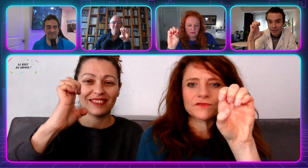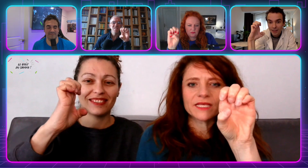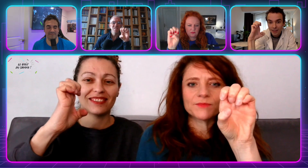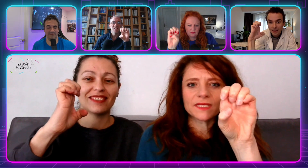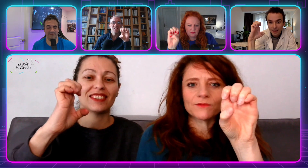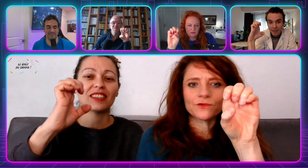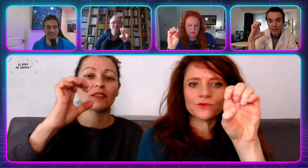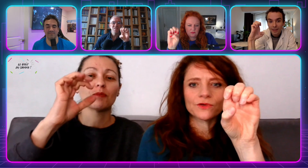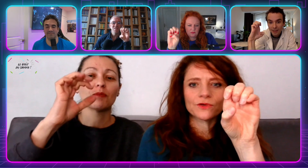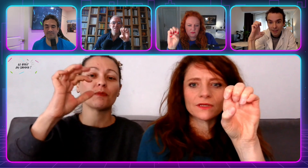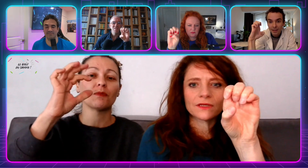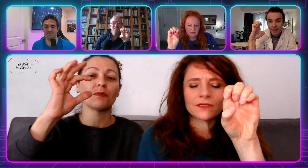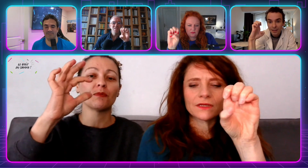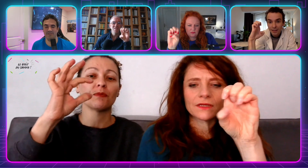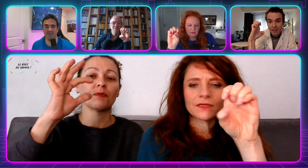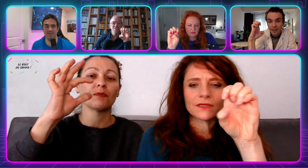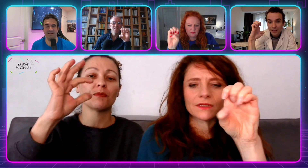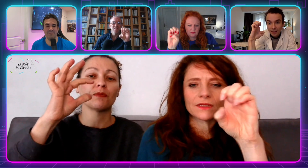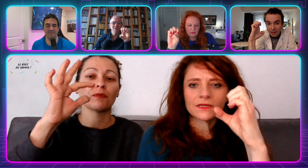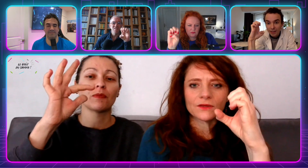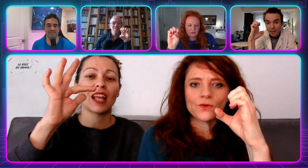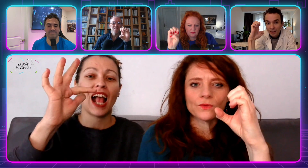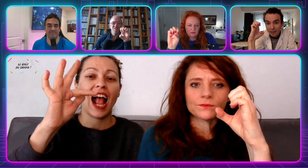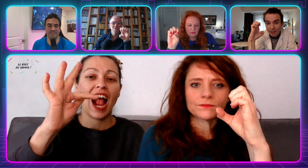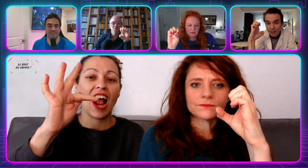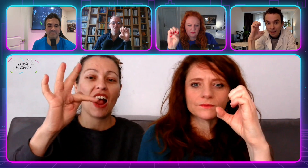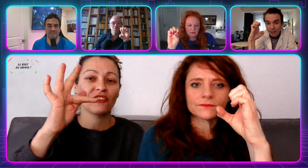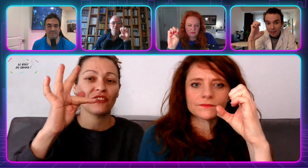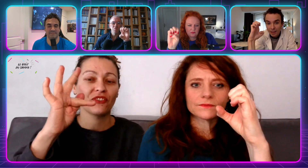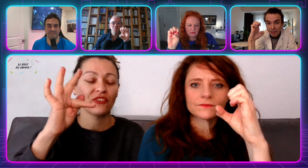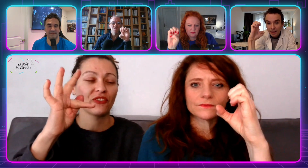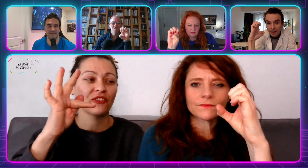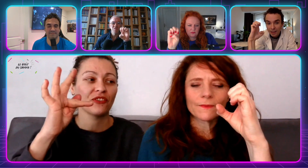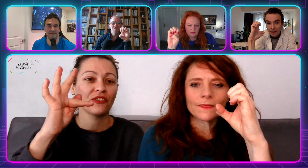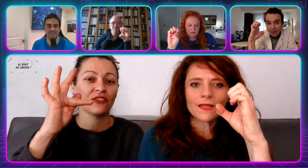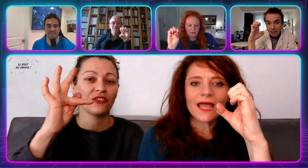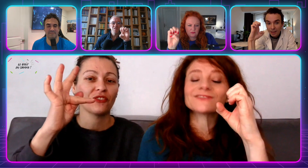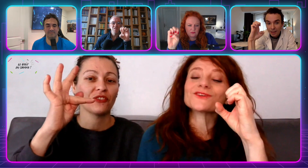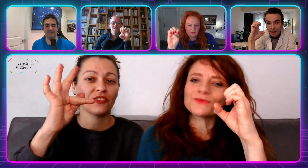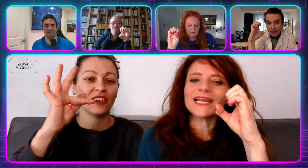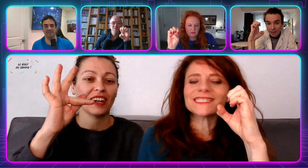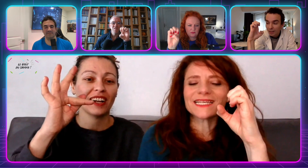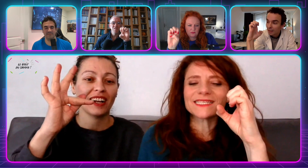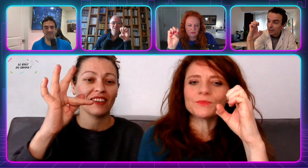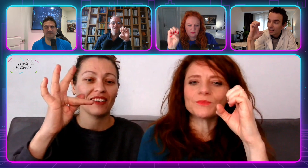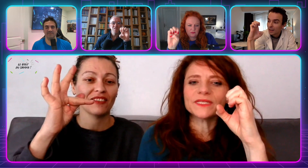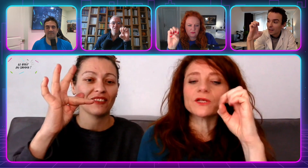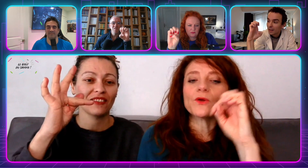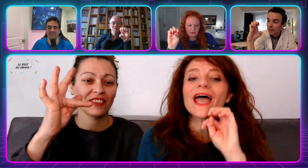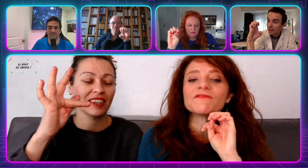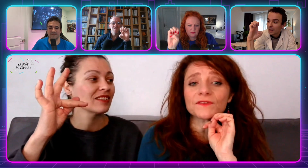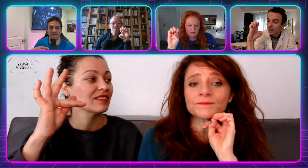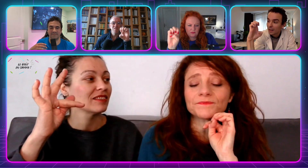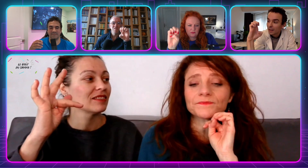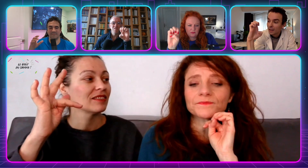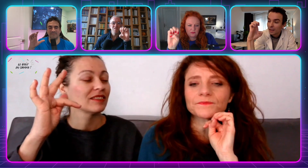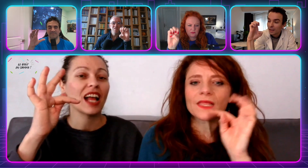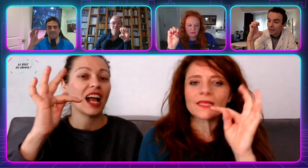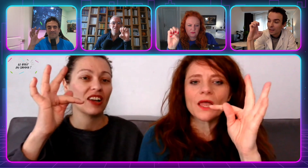Est-ce que vous voyez bien mon E? Ah oui. E. Ouais. On relève le pouce. Attention, là, ça se complique.